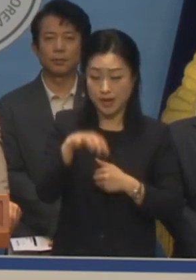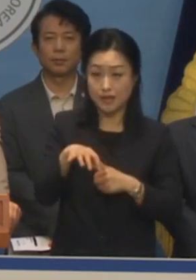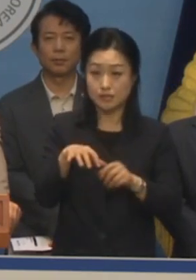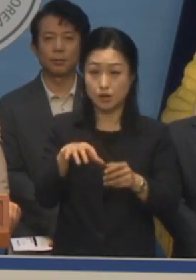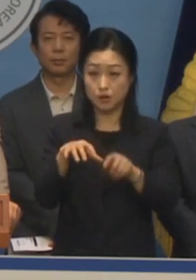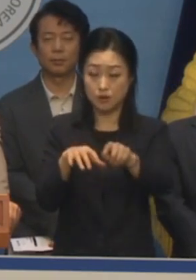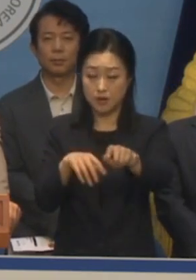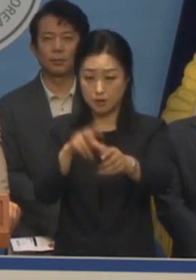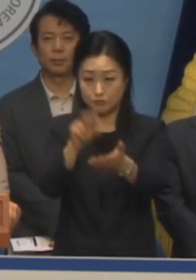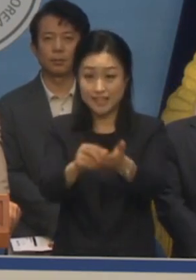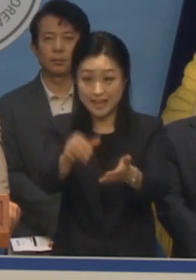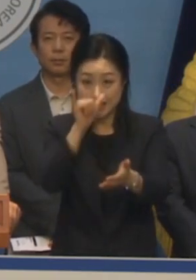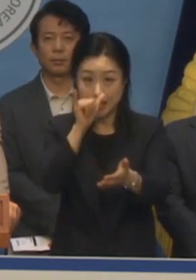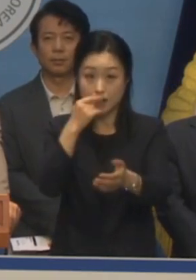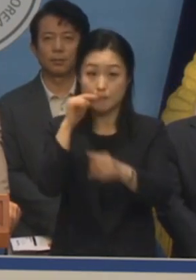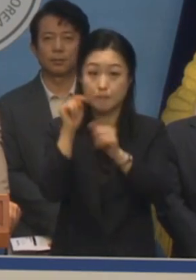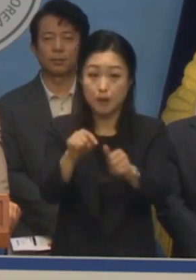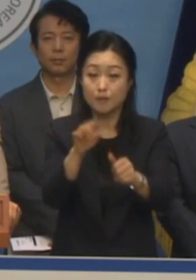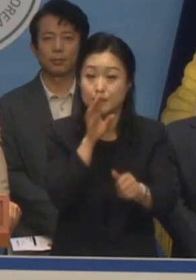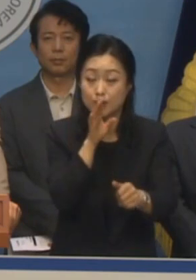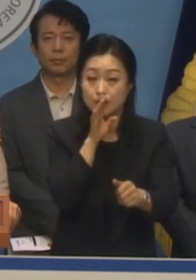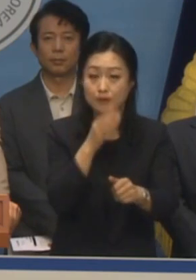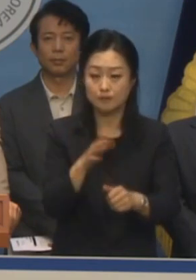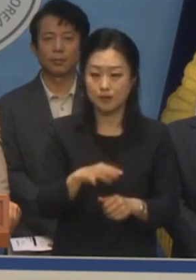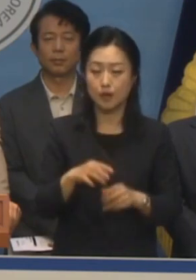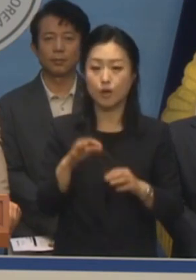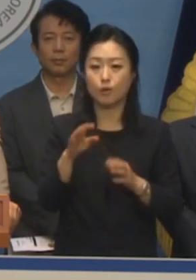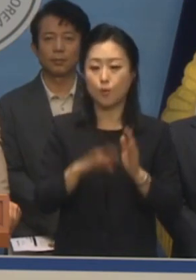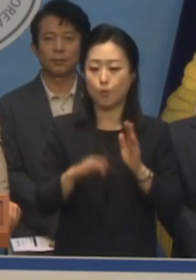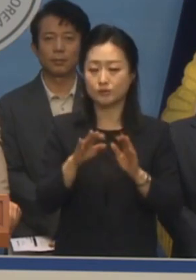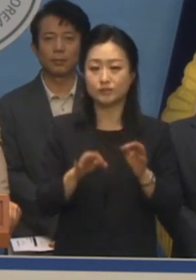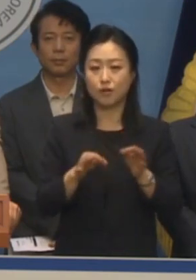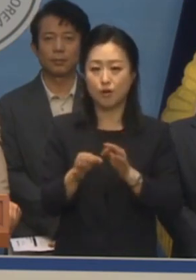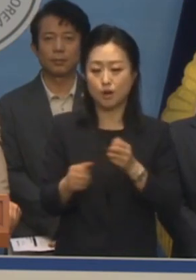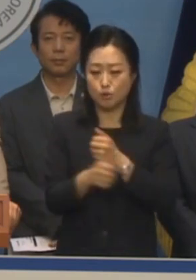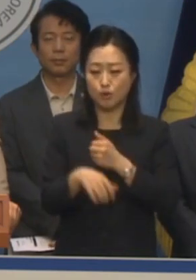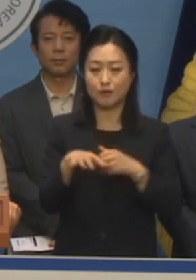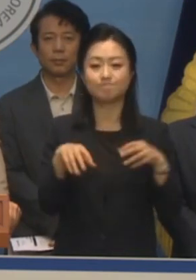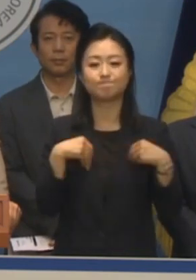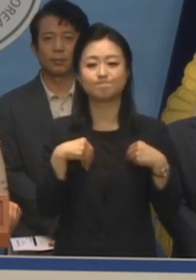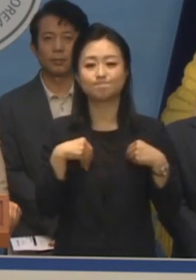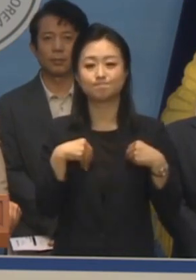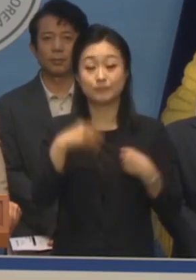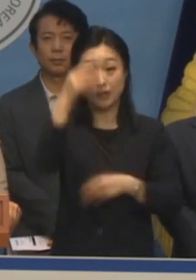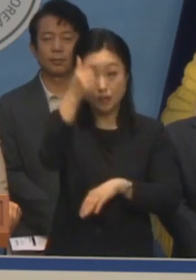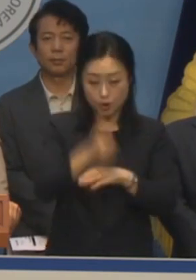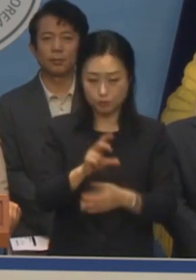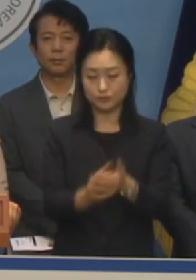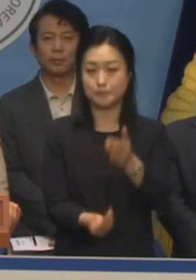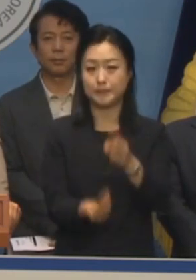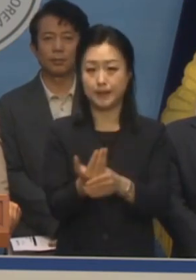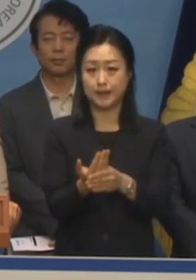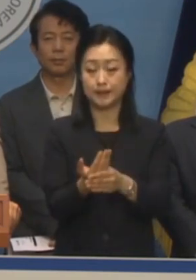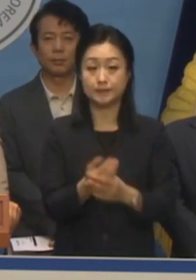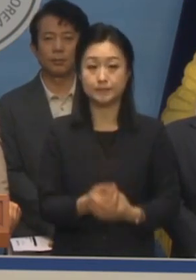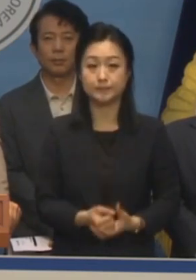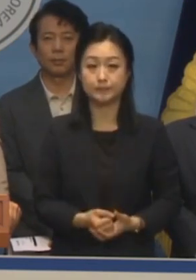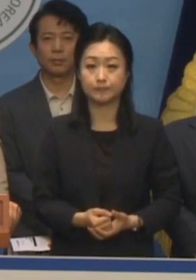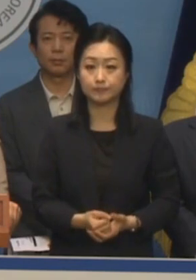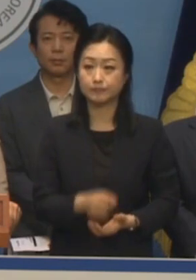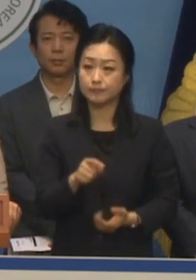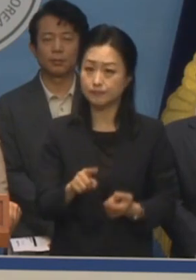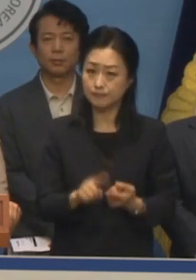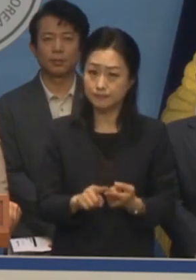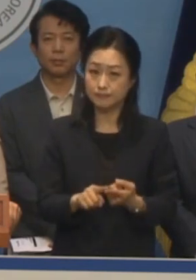해야 된다라는 얘기가 있었지만 공정거래위원회는 계속 입법을 미루고 행정을 미루다가 결국 이런 사태를 맞게 된 것입니다. 이